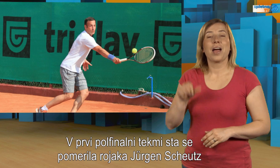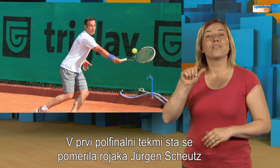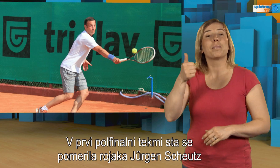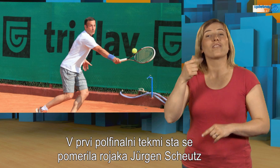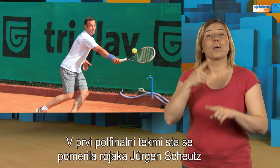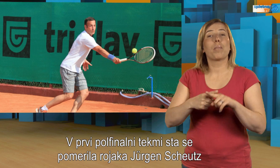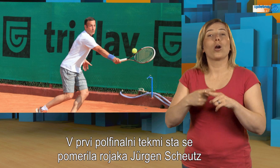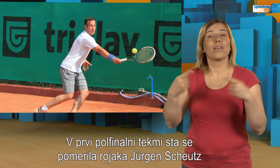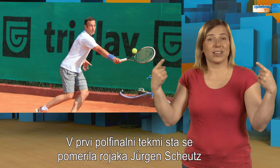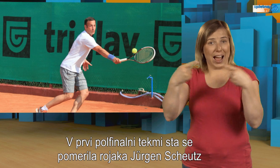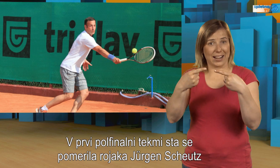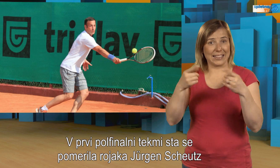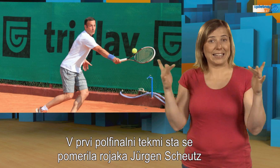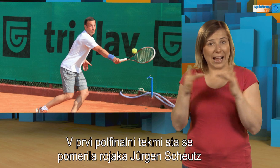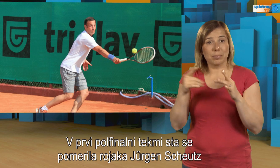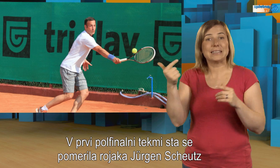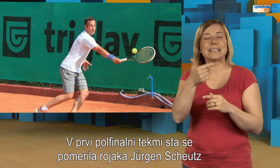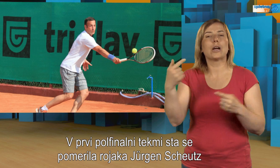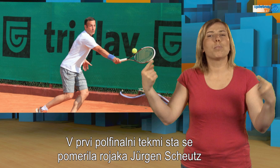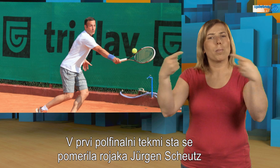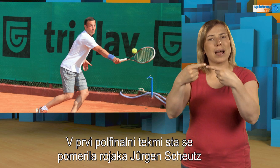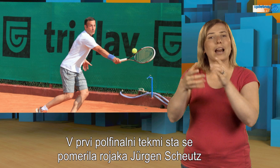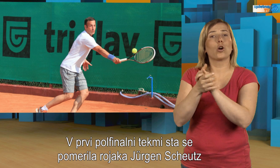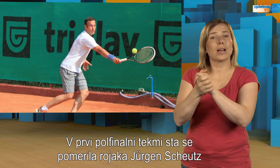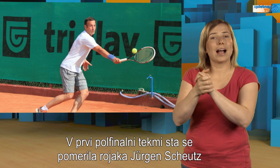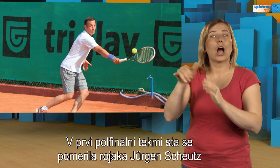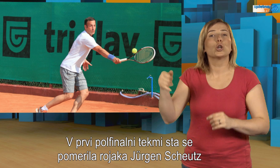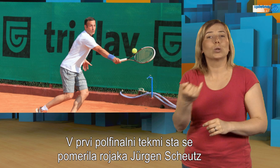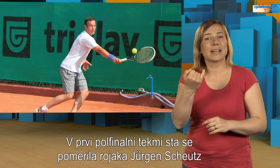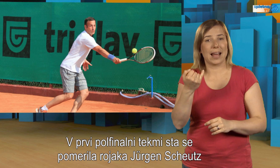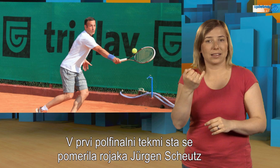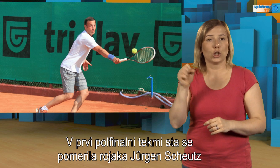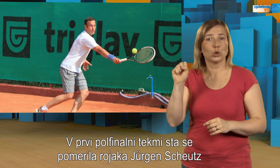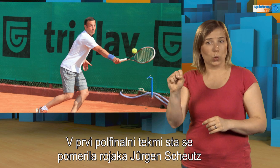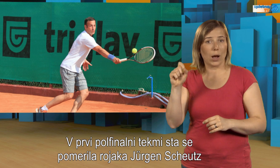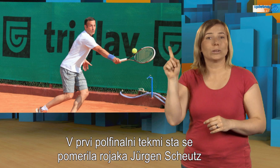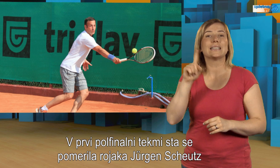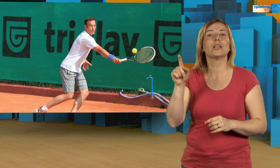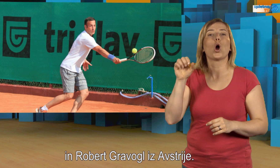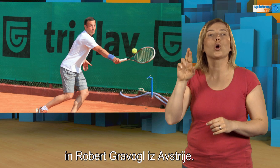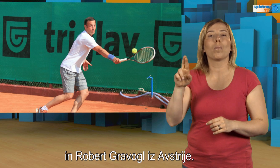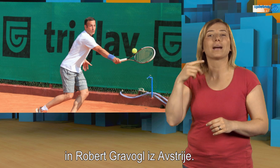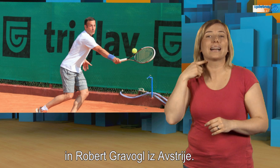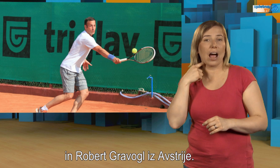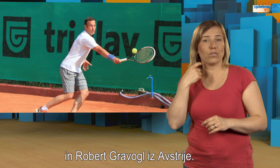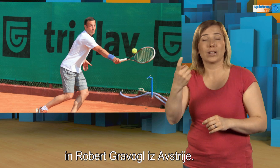V prvi polfinalni tekmi sta se pomerila rojaka Jürgen Šojc in Robert Grafogel iz Avstrije.